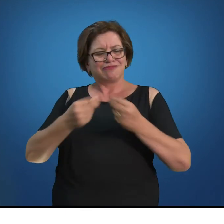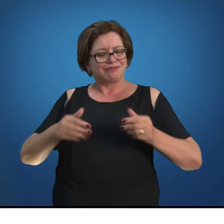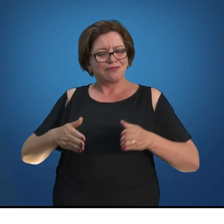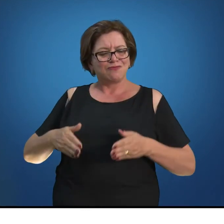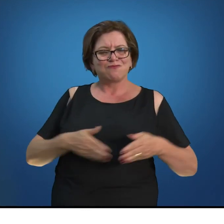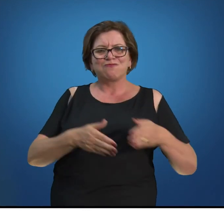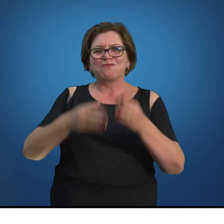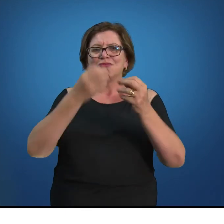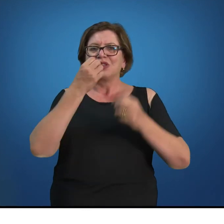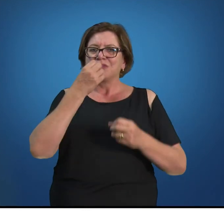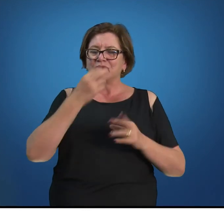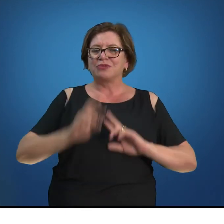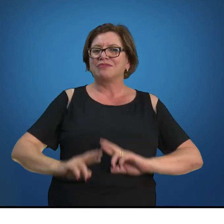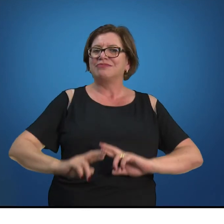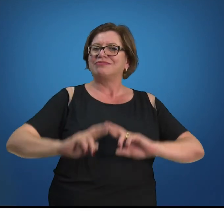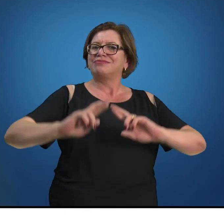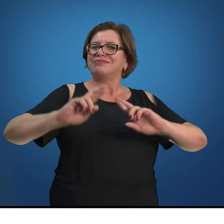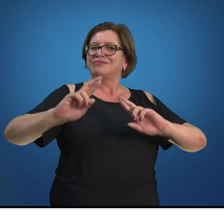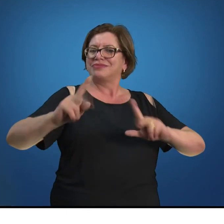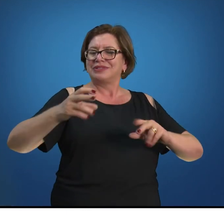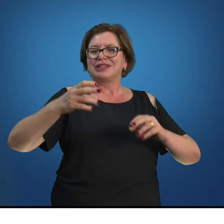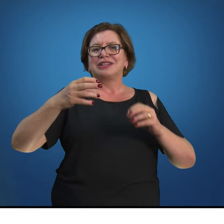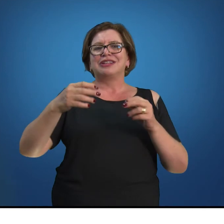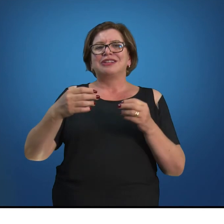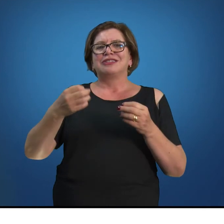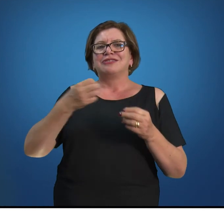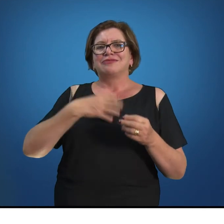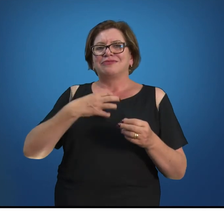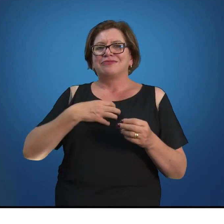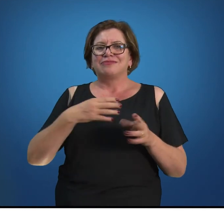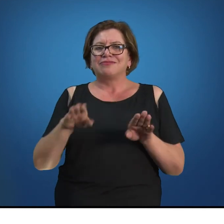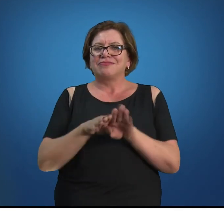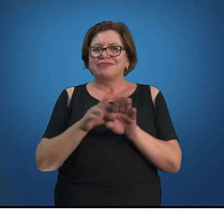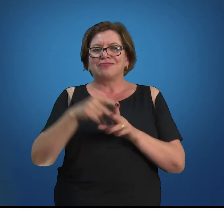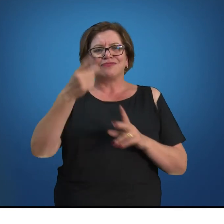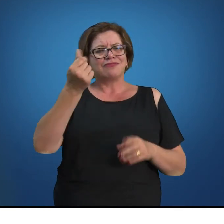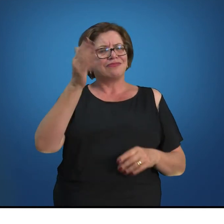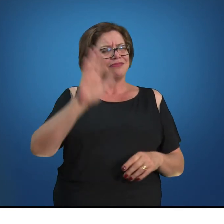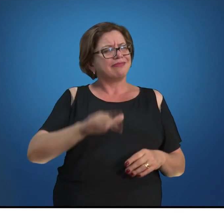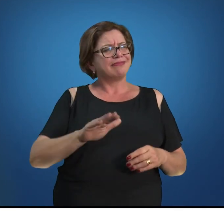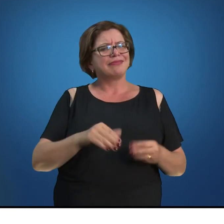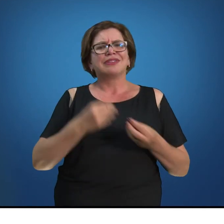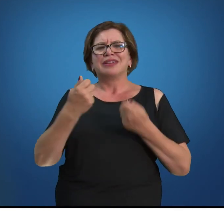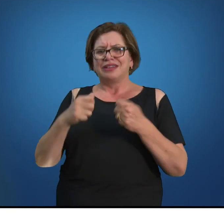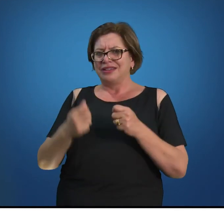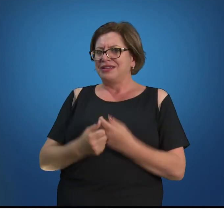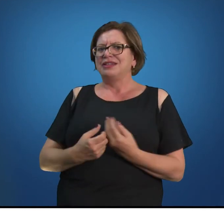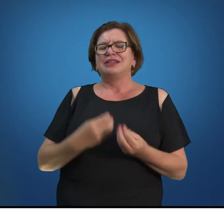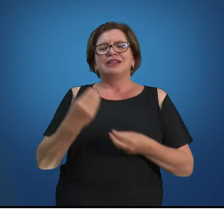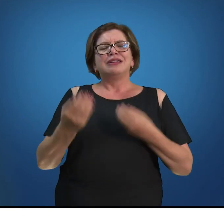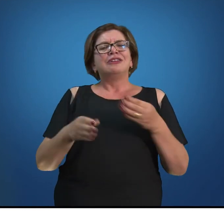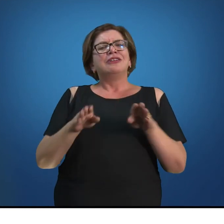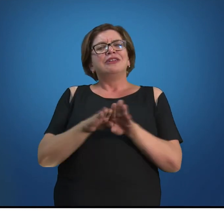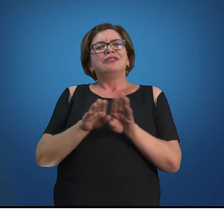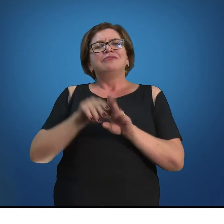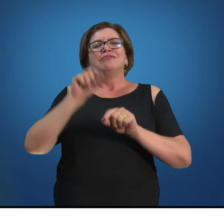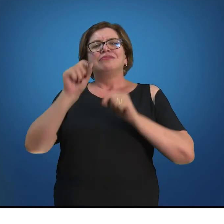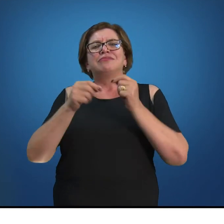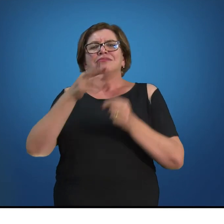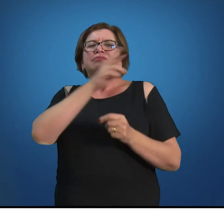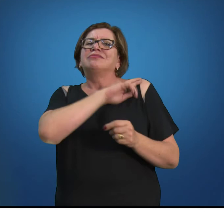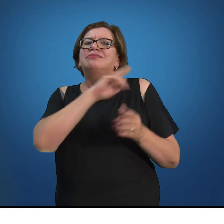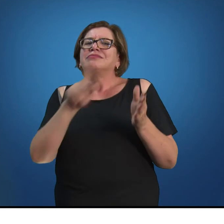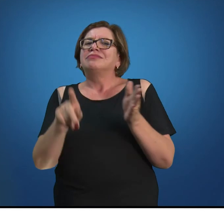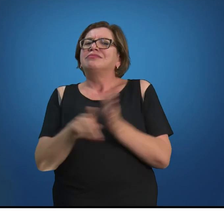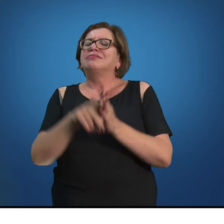rápidas, com diferentes modais, com facilitação e barateamento do transporte, a função social da